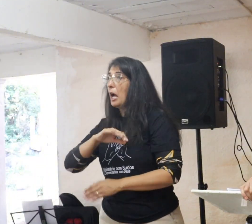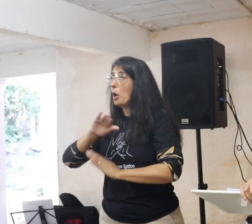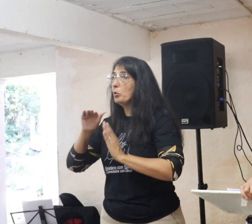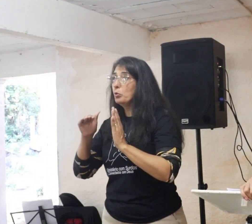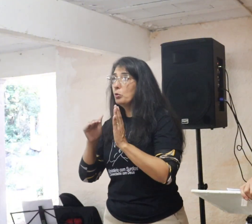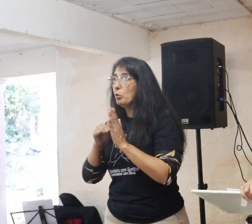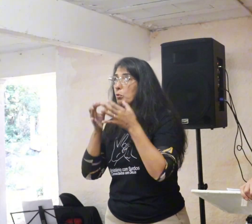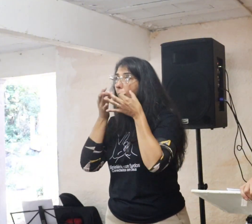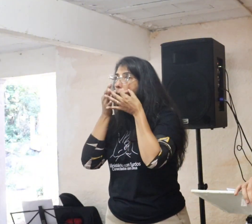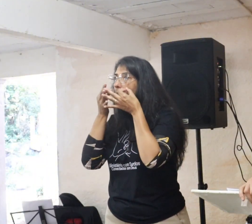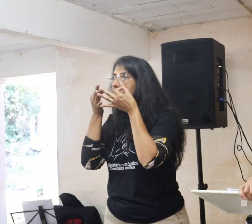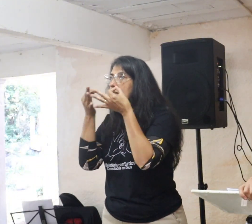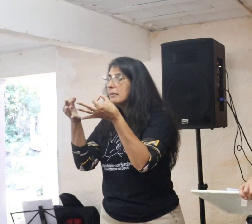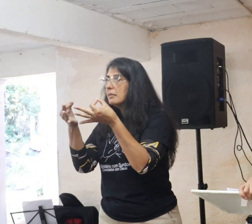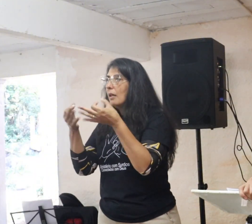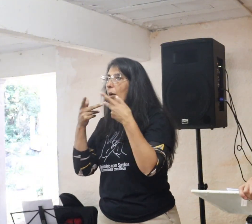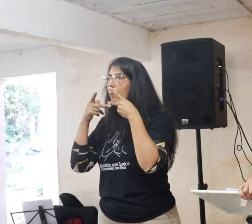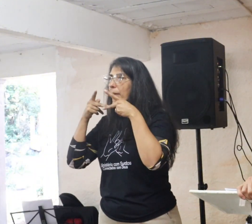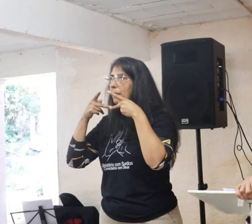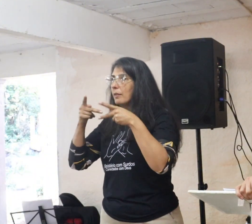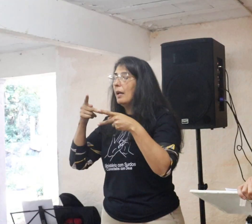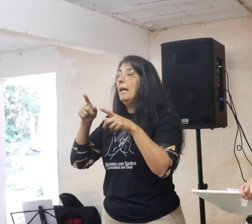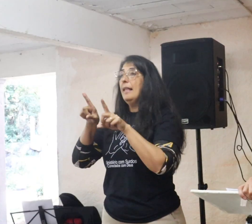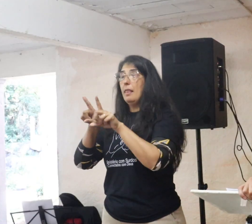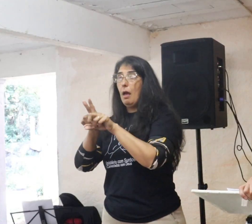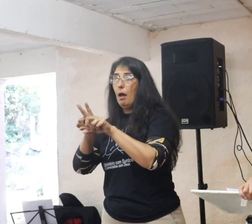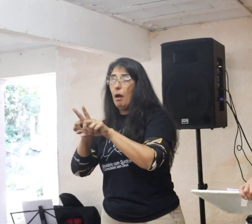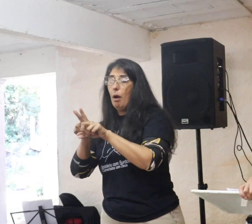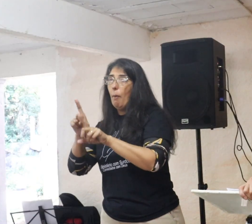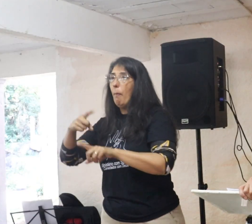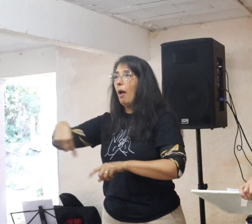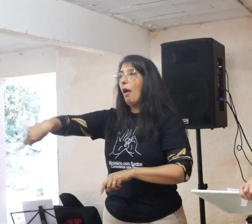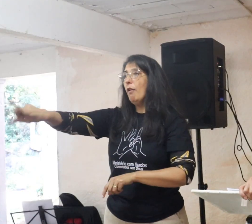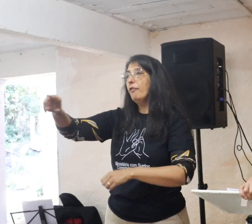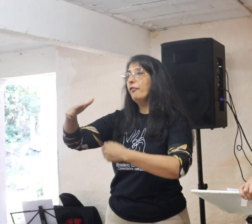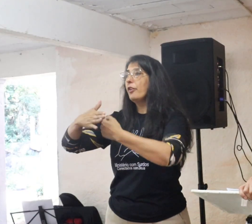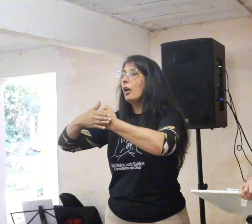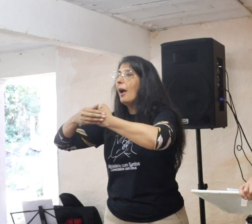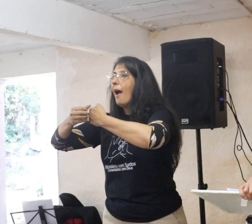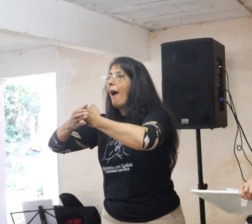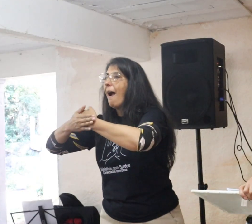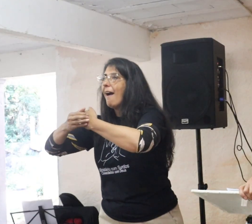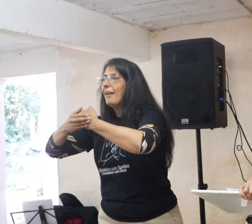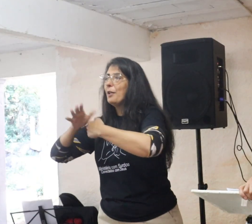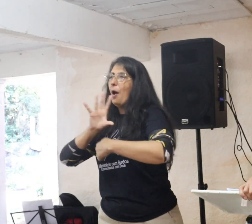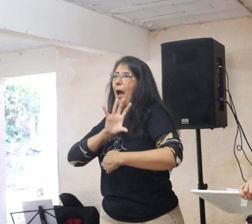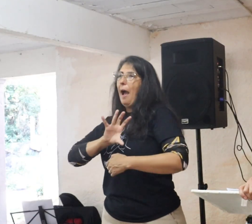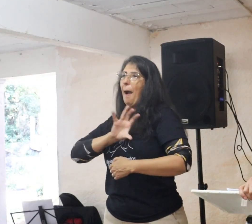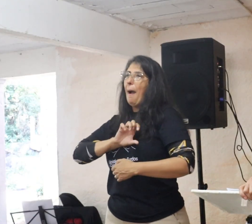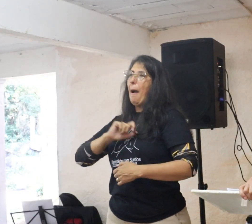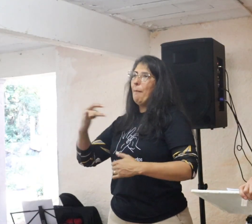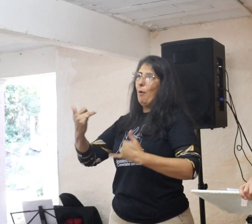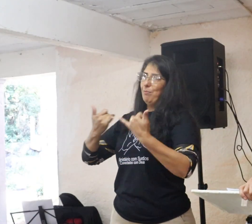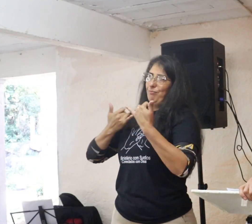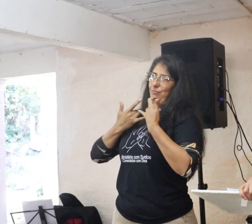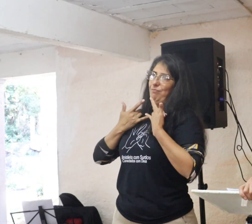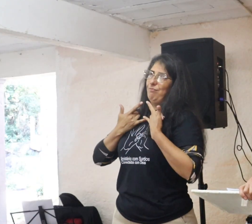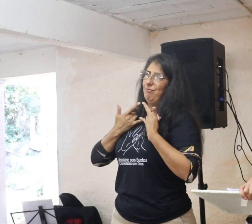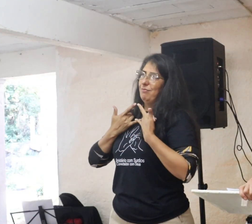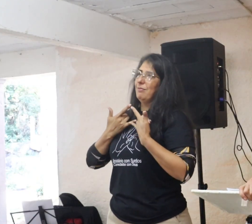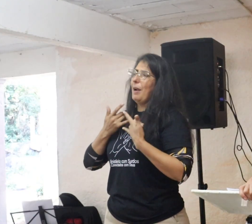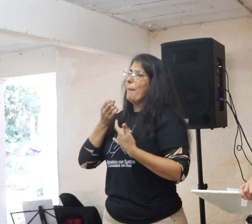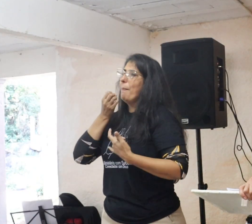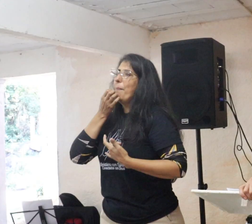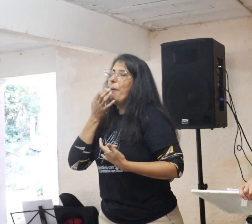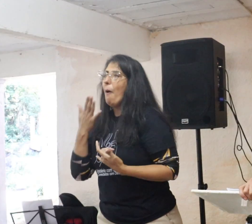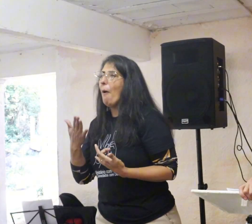demonstrado, né? A igreja é muito carinhosa, vocês são muito receptivos, né? É muito bom estar aqui. Muito obrigado, pastor Willis, pelo convite,